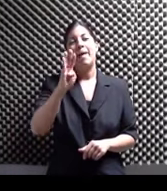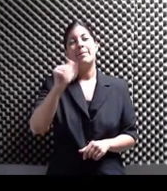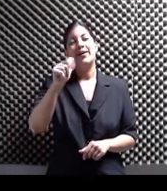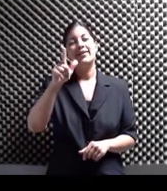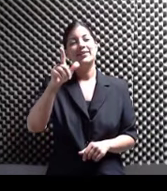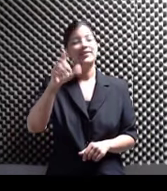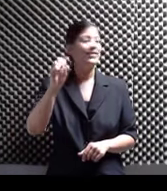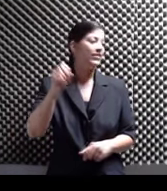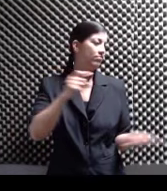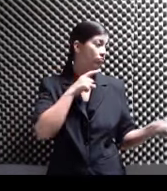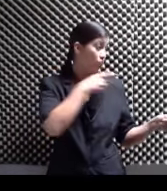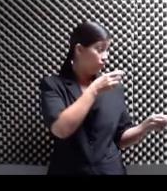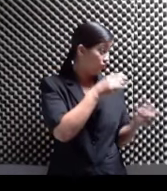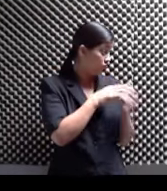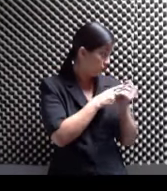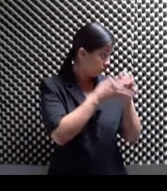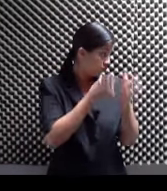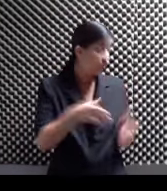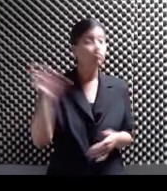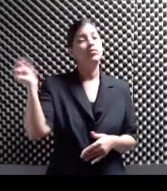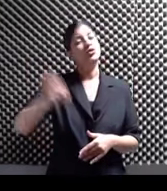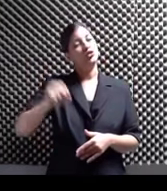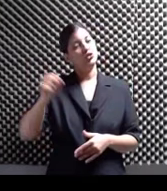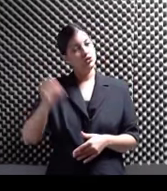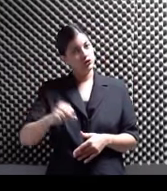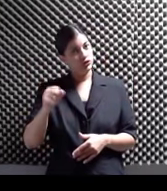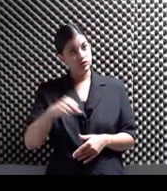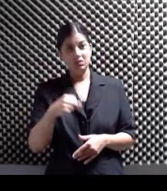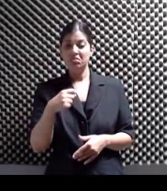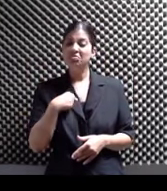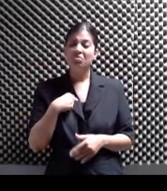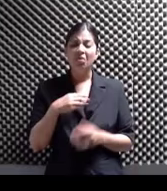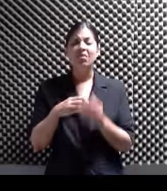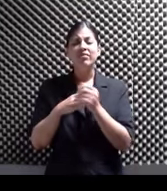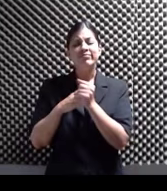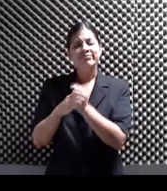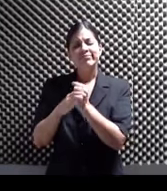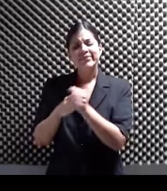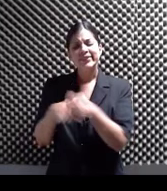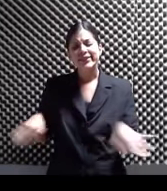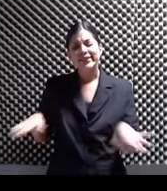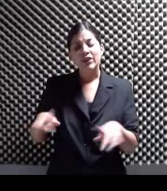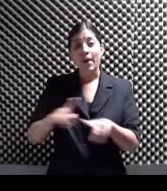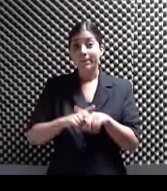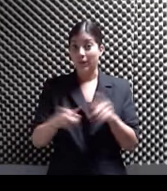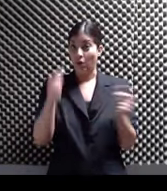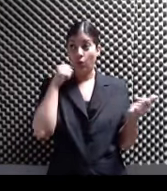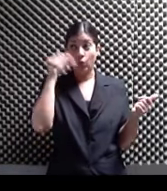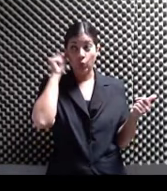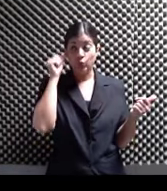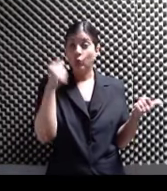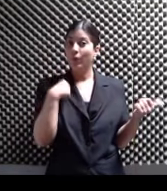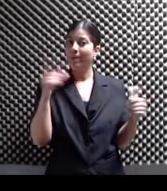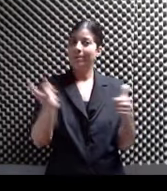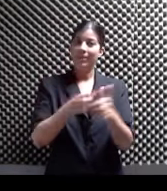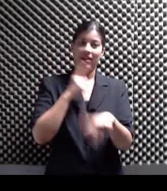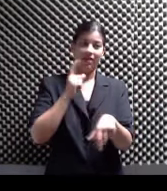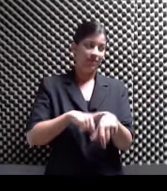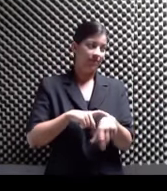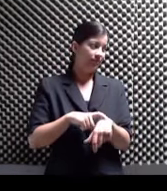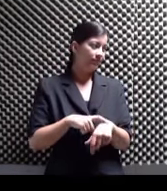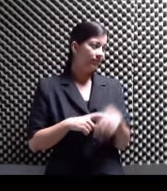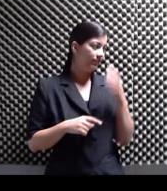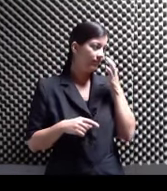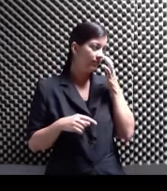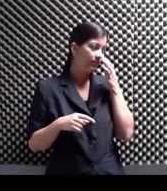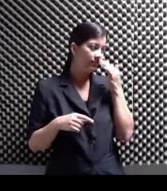Sí. Mire, tú lo diriges. Yo estoy dirigiendo, sí. Yo había dirigido infantiles, pero nunca había dirigido un proyecto con adultos. Mire, y todo empieza porque yo doy cursos de